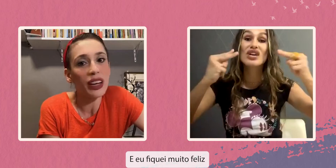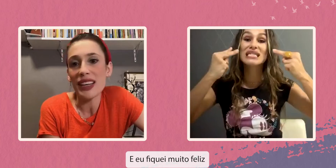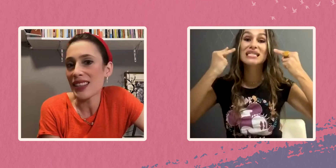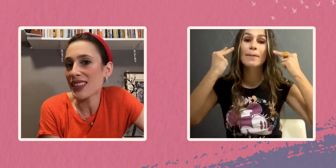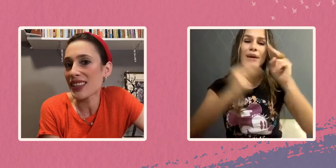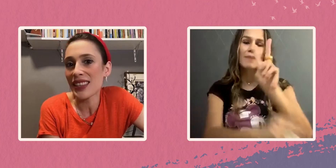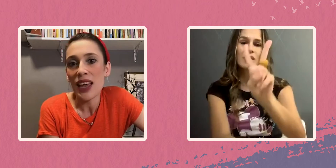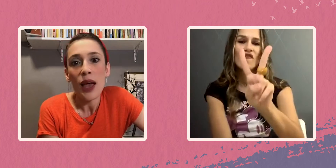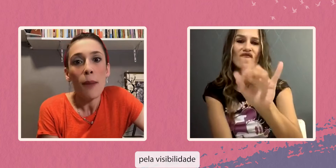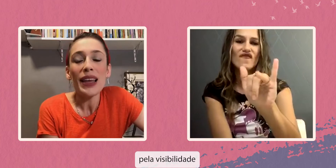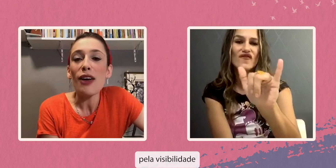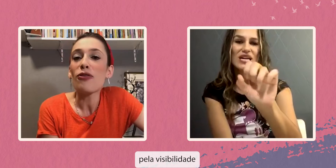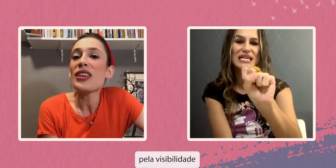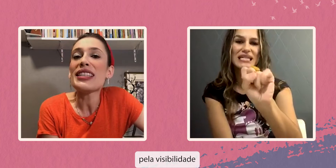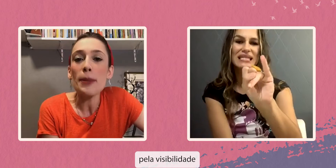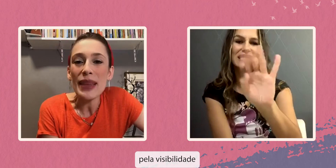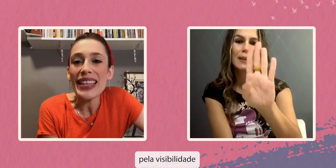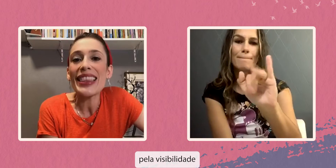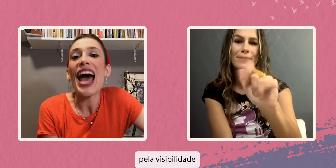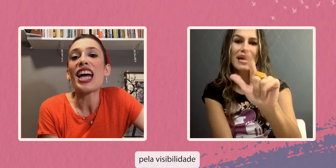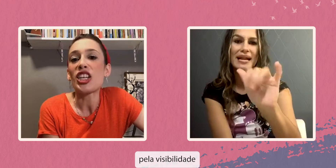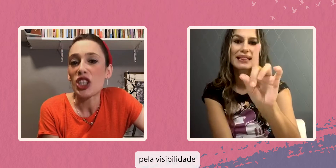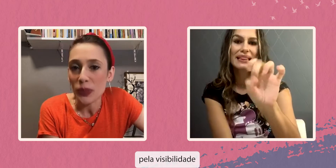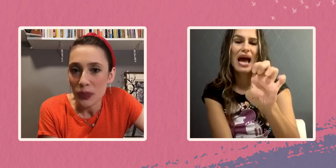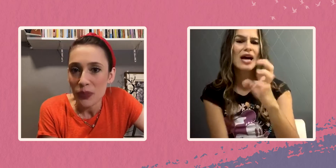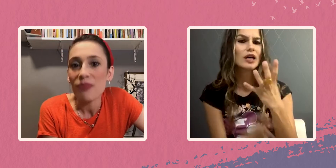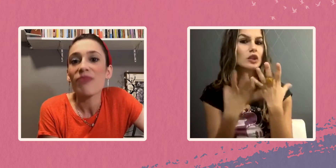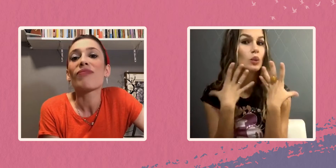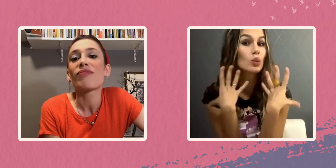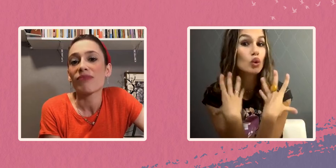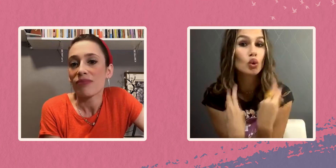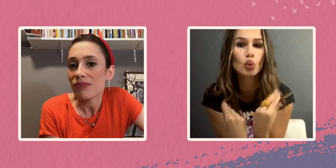muito feliz pela visibilidade.